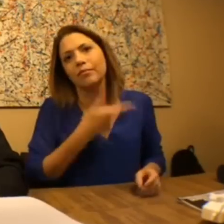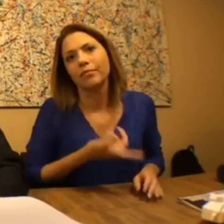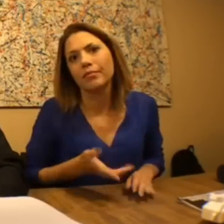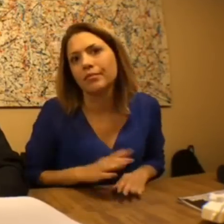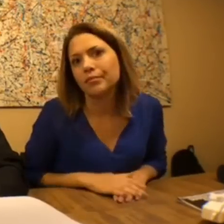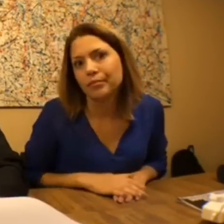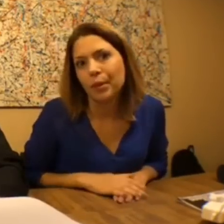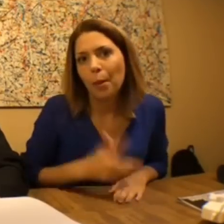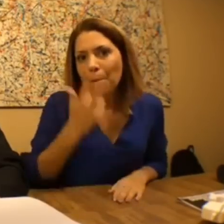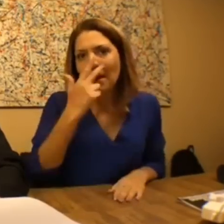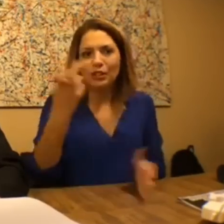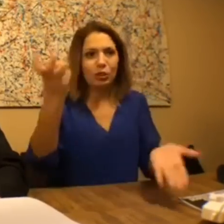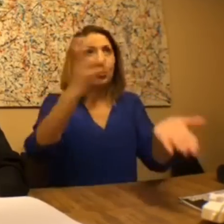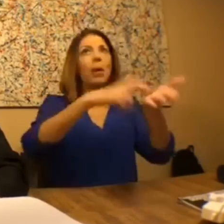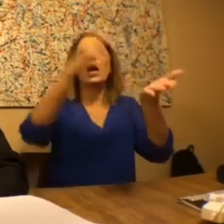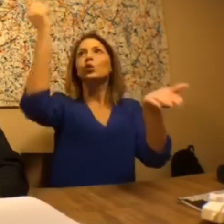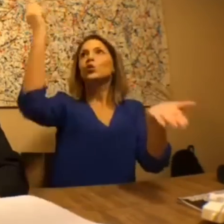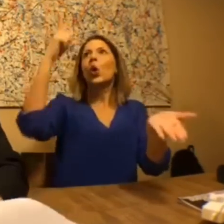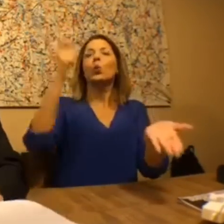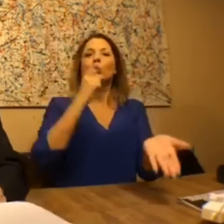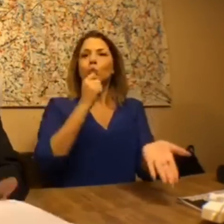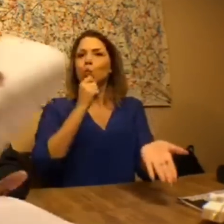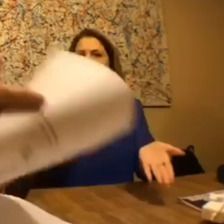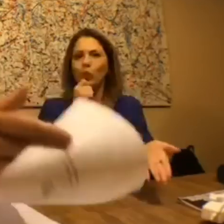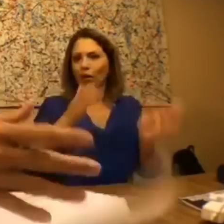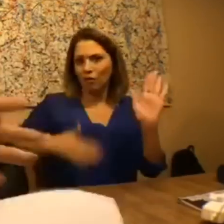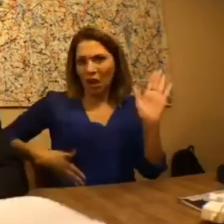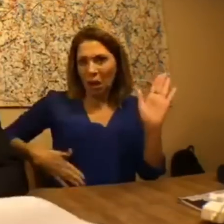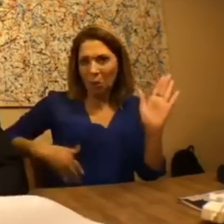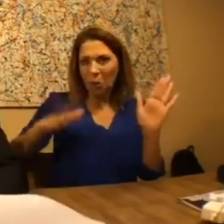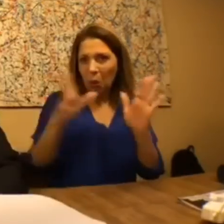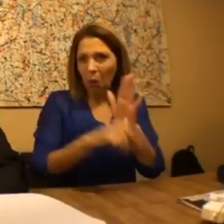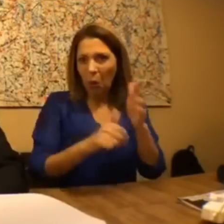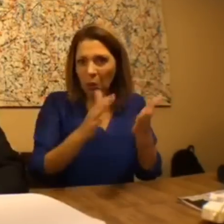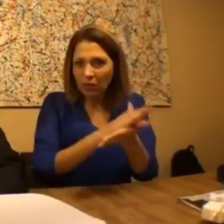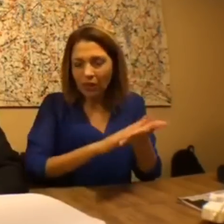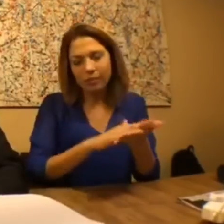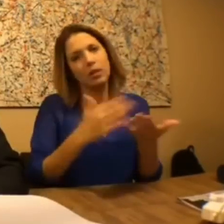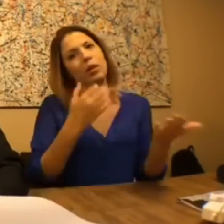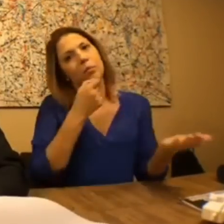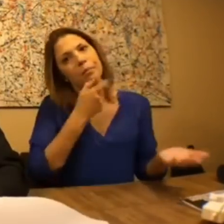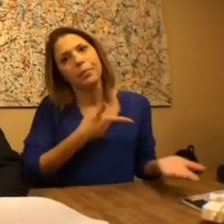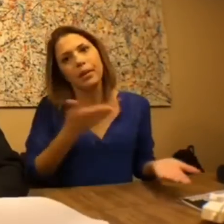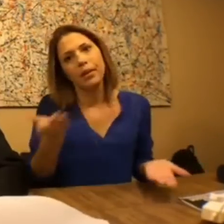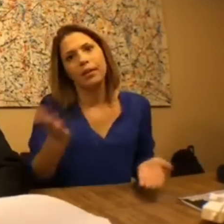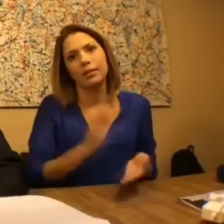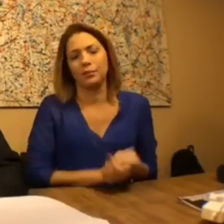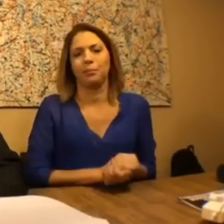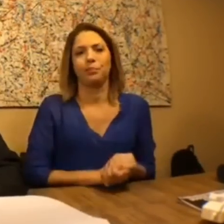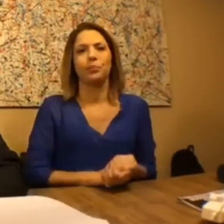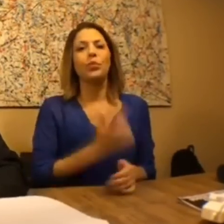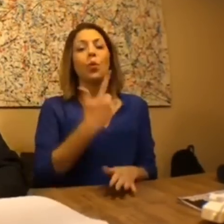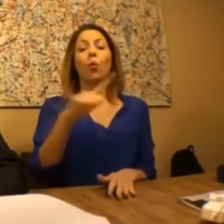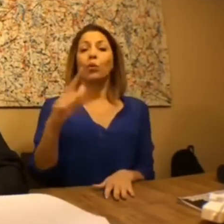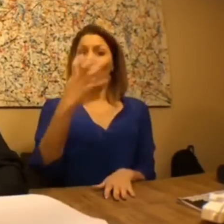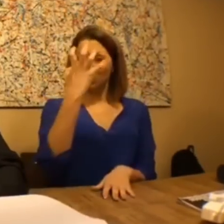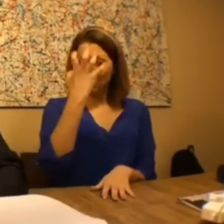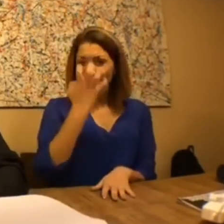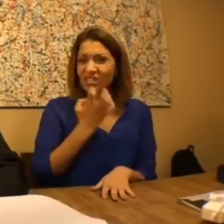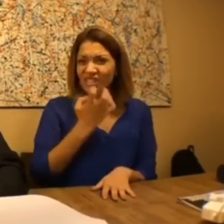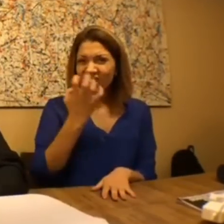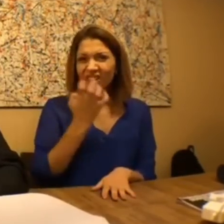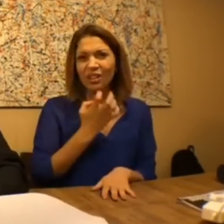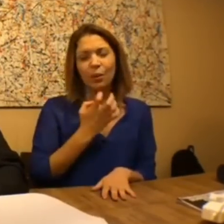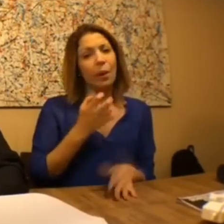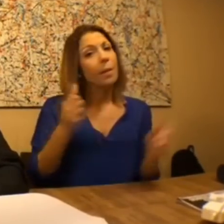Brasil não tem crime. É uma piada isso aqui. Vamos continuar aqui. Esse aqui é complicadíssimo. Em